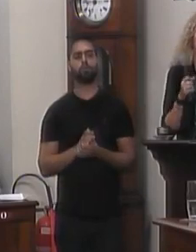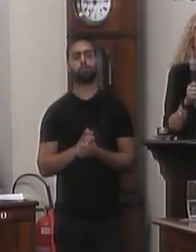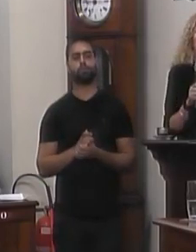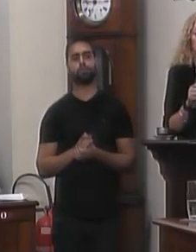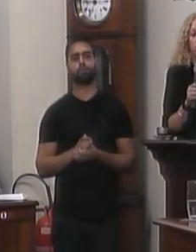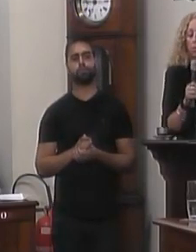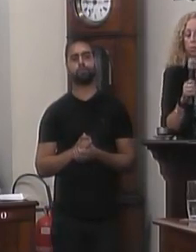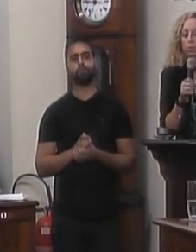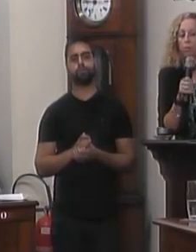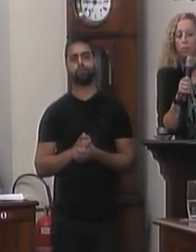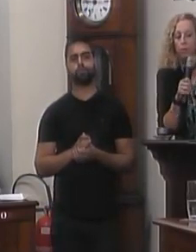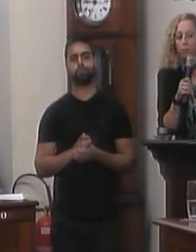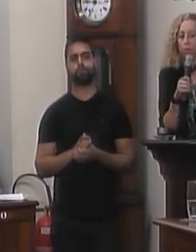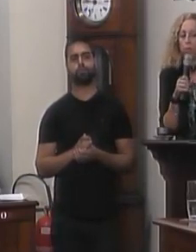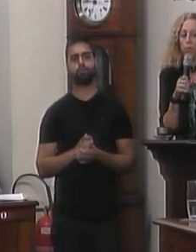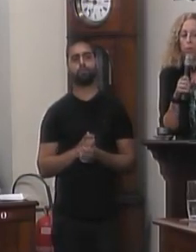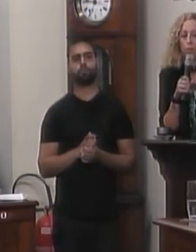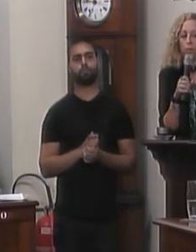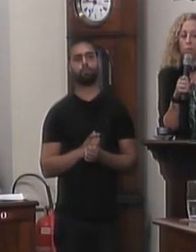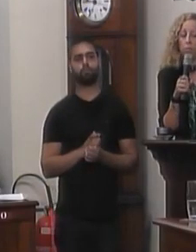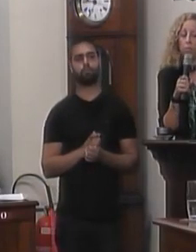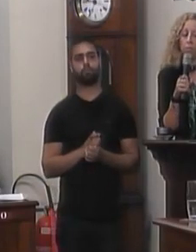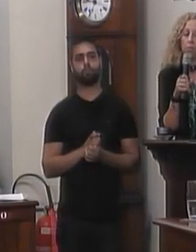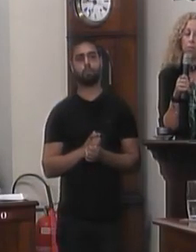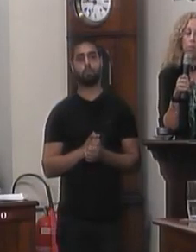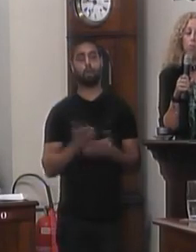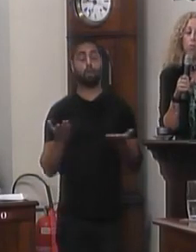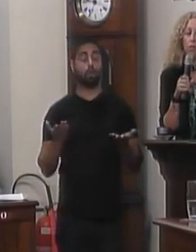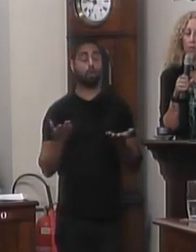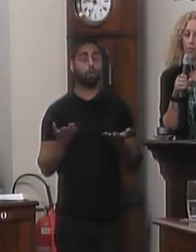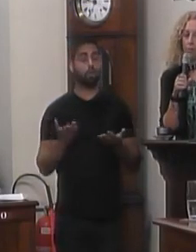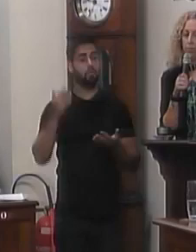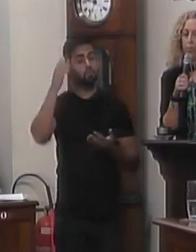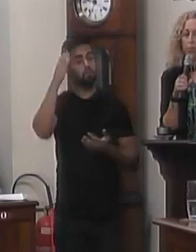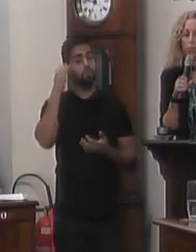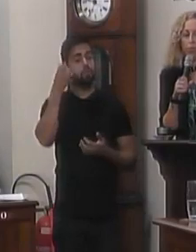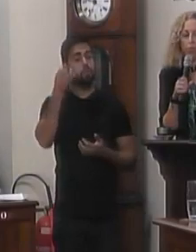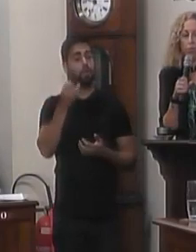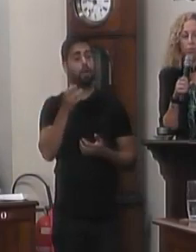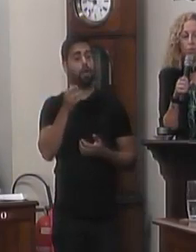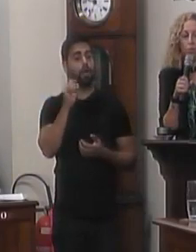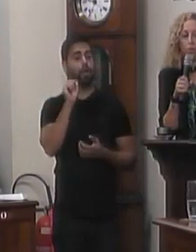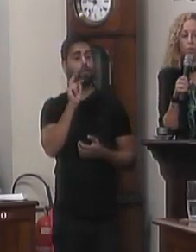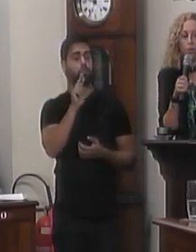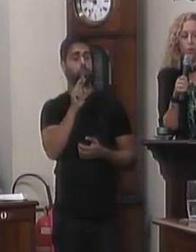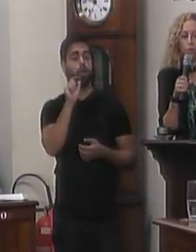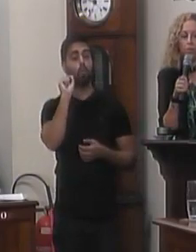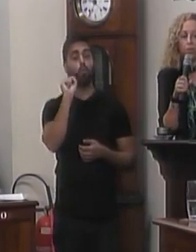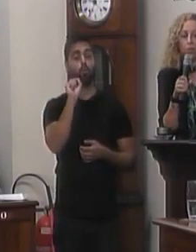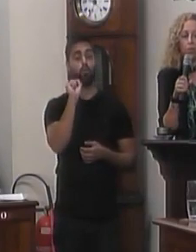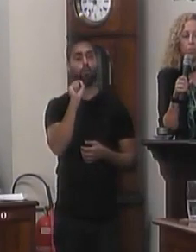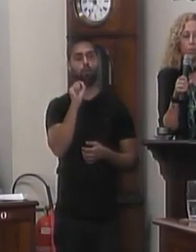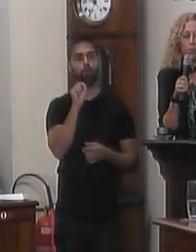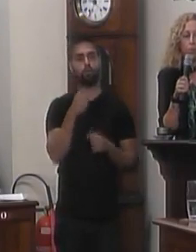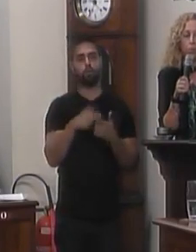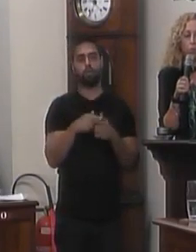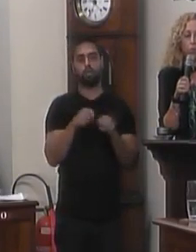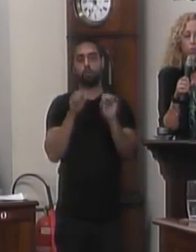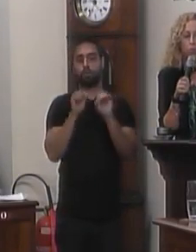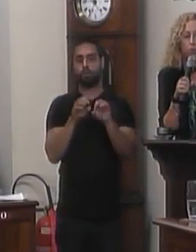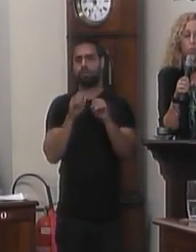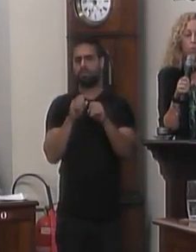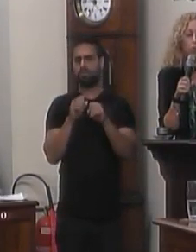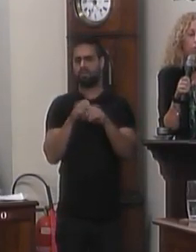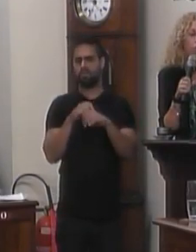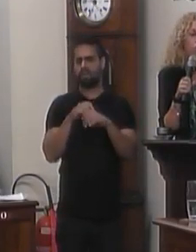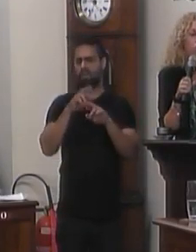favor. Vereadora, eu não sei te dizer exatamente em quê, né? Porque o ensino ele abrange muitas